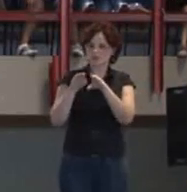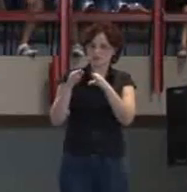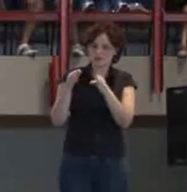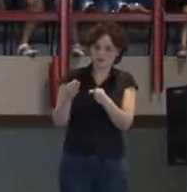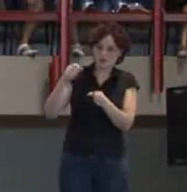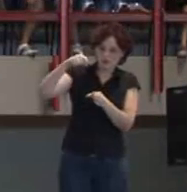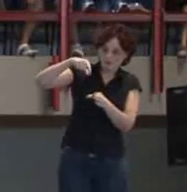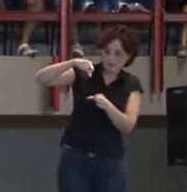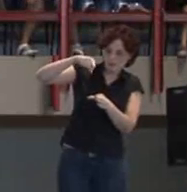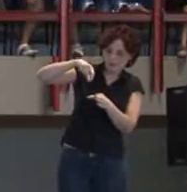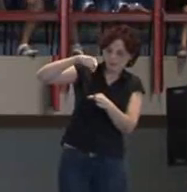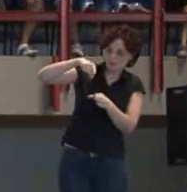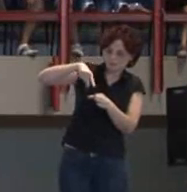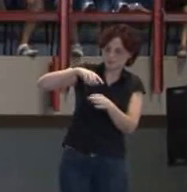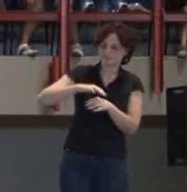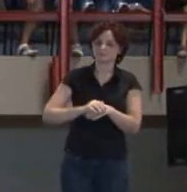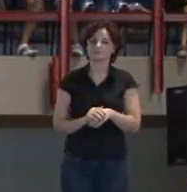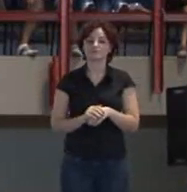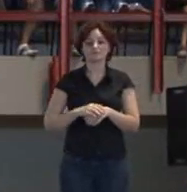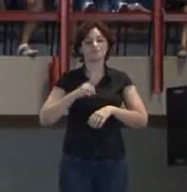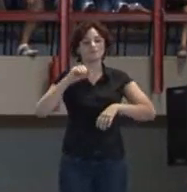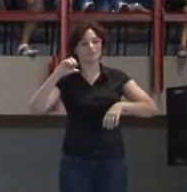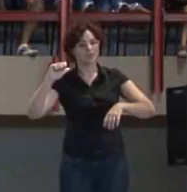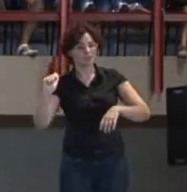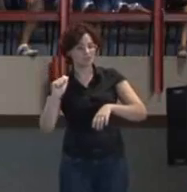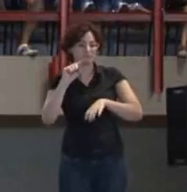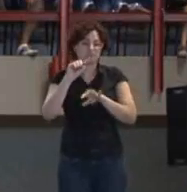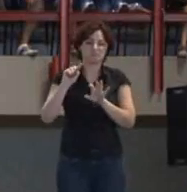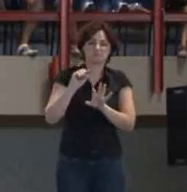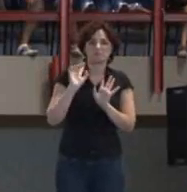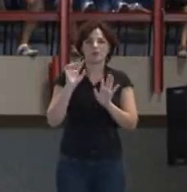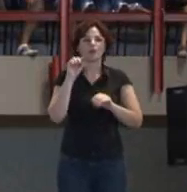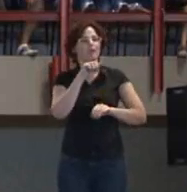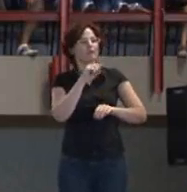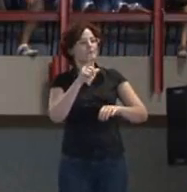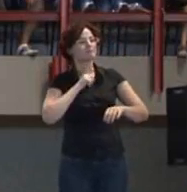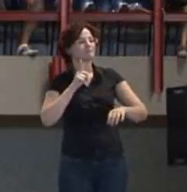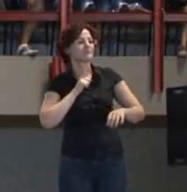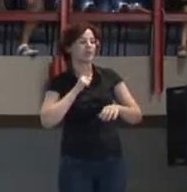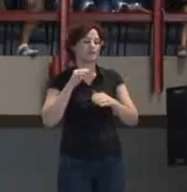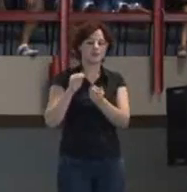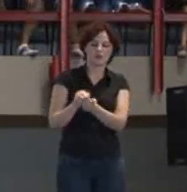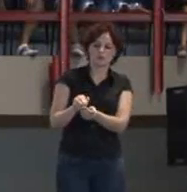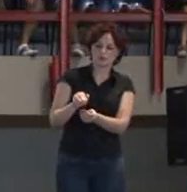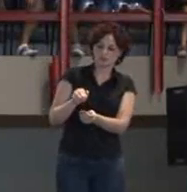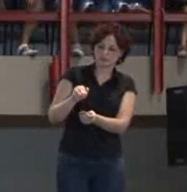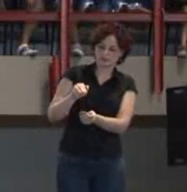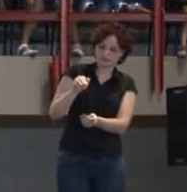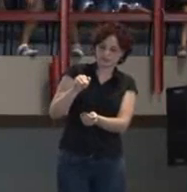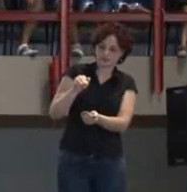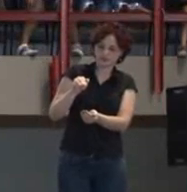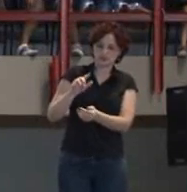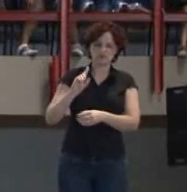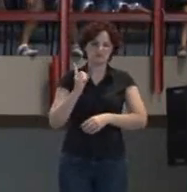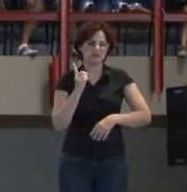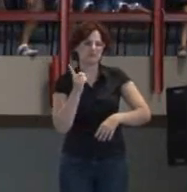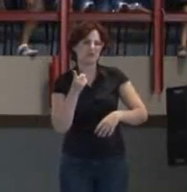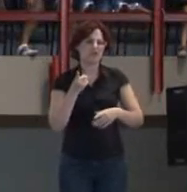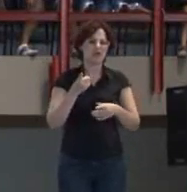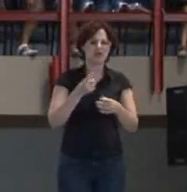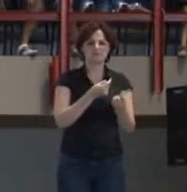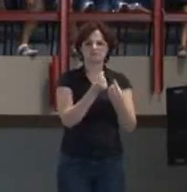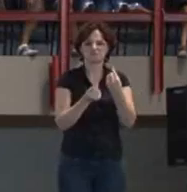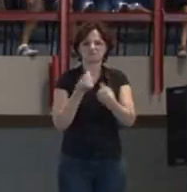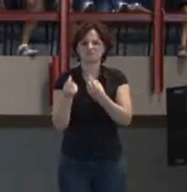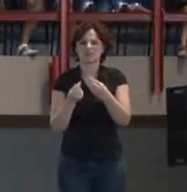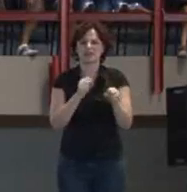juntava nos cofrinhos e ele vai dizer ó dia tal você tem esse dinheiro se você juntar R 1 vamos dizer assim a cada semana